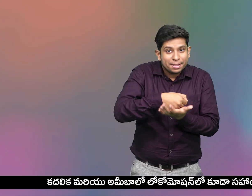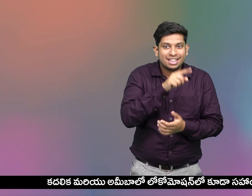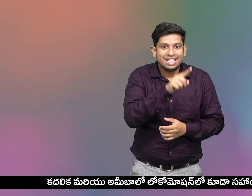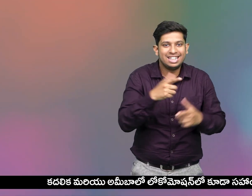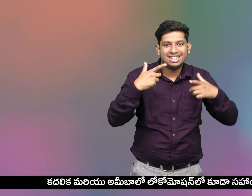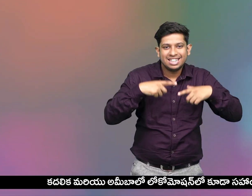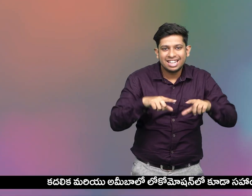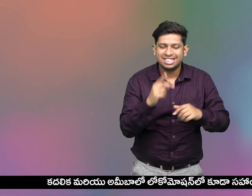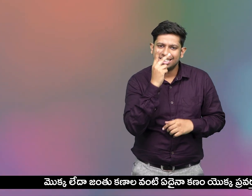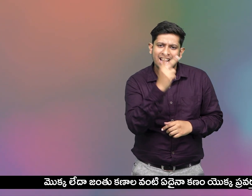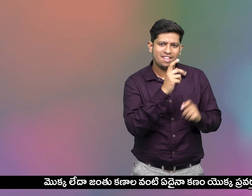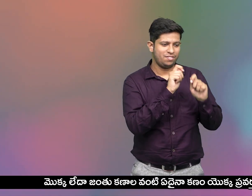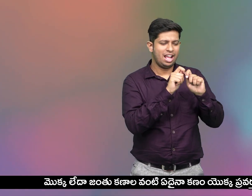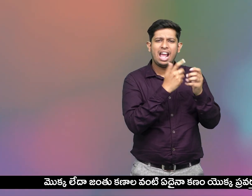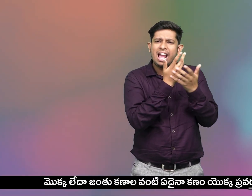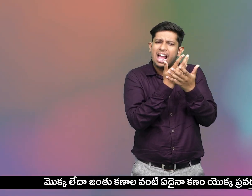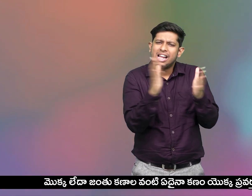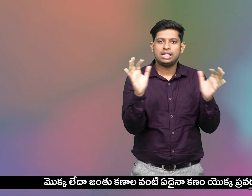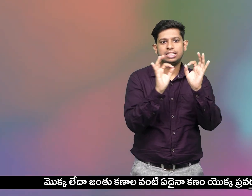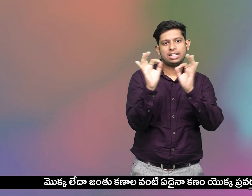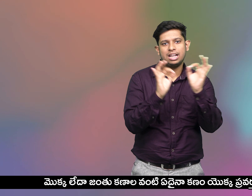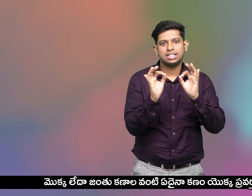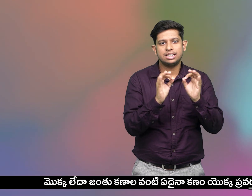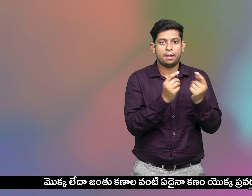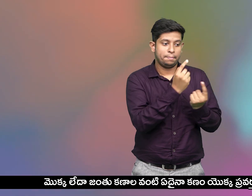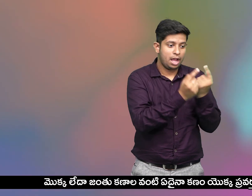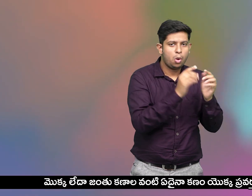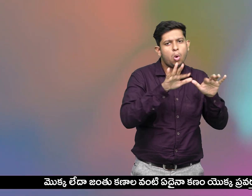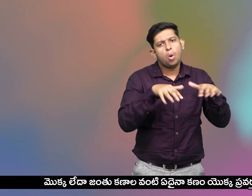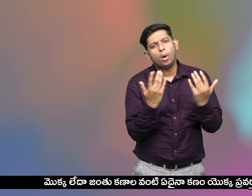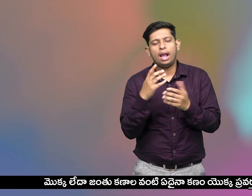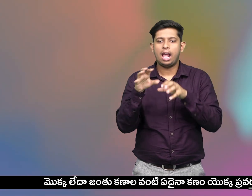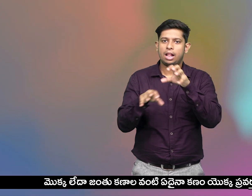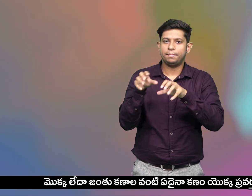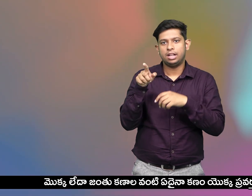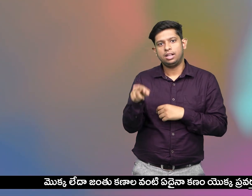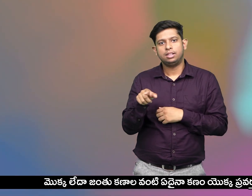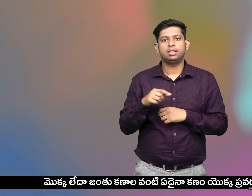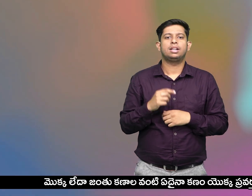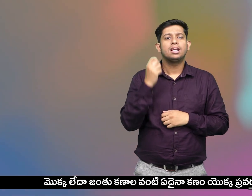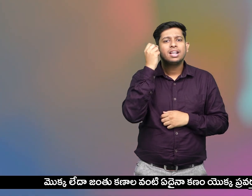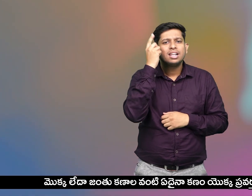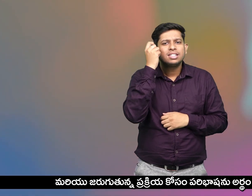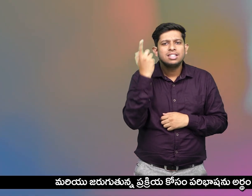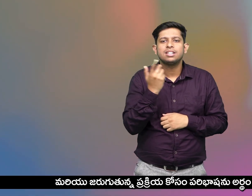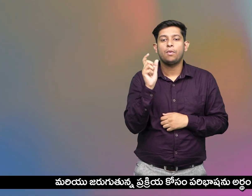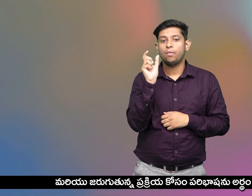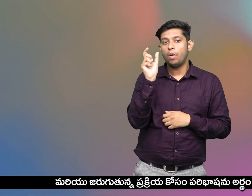దీని ఆధారంగా మొక్క లేదా జంతు కణాల వంటి ఏదైనా కణం యొక్క ప్రవర్తనను చూద్దాం మరియు